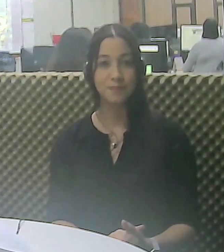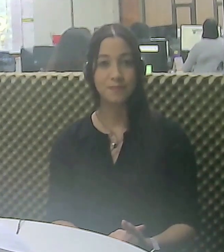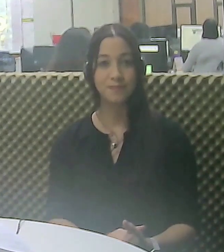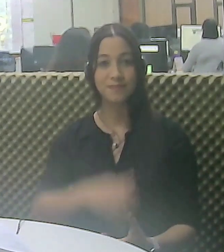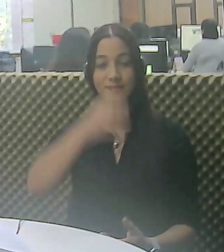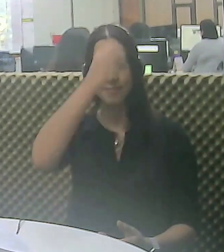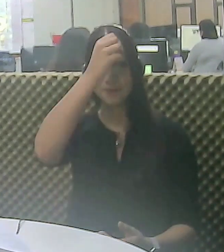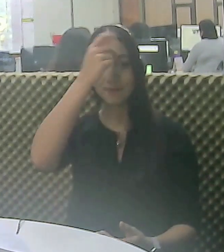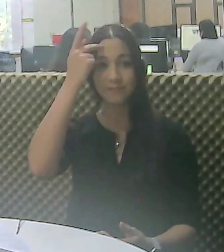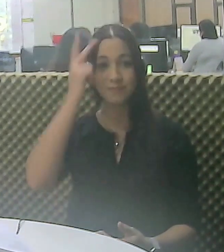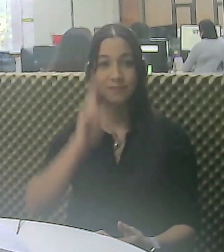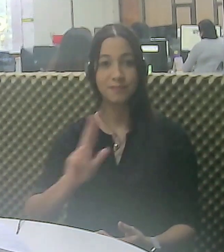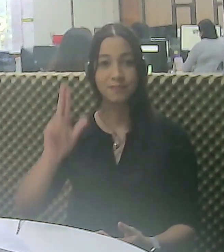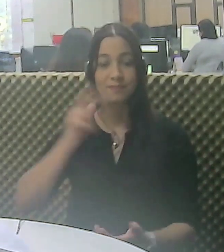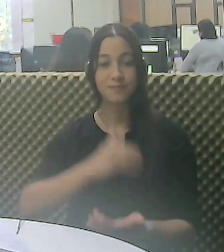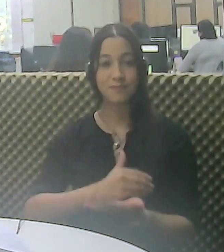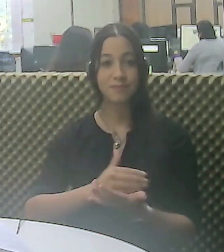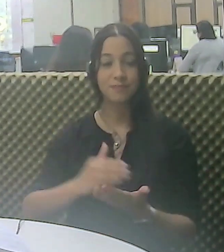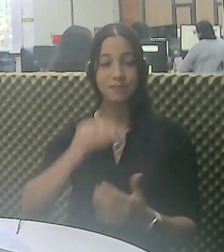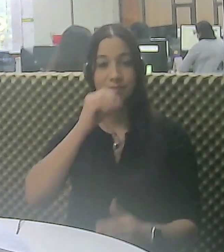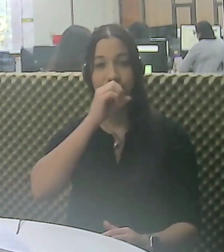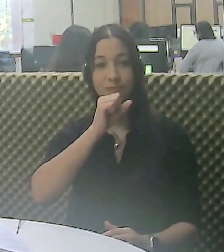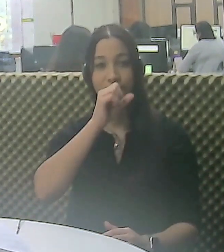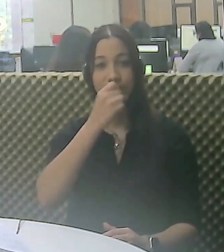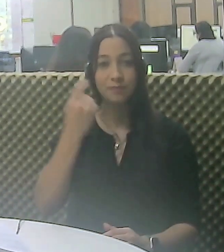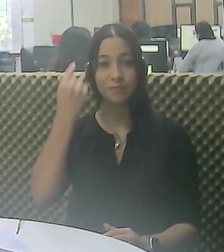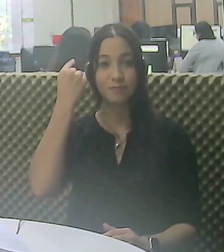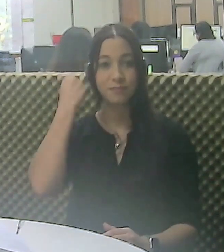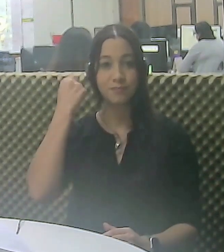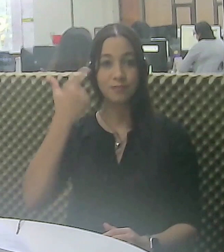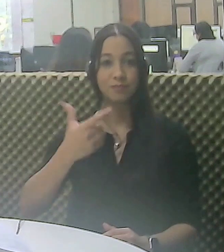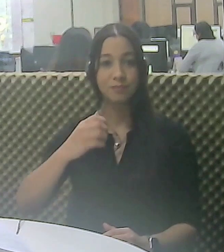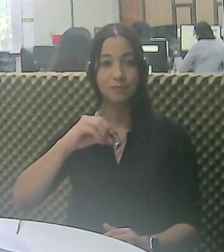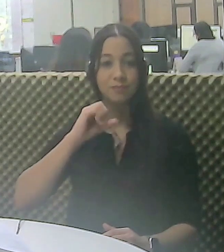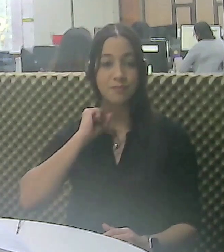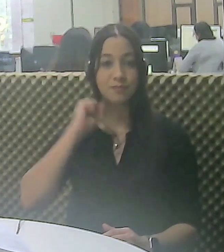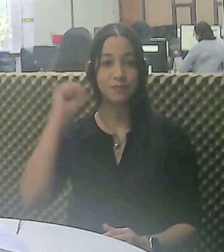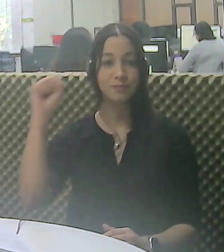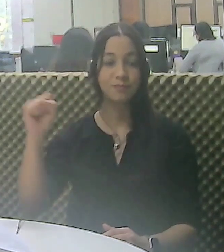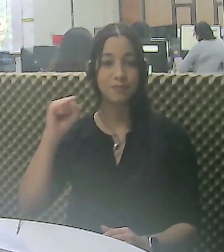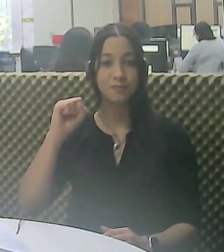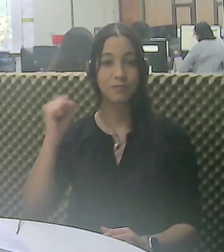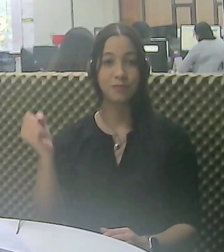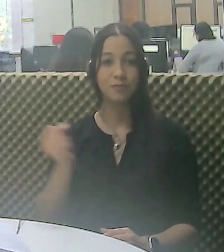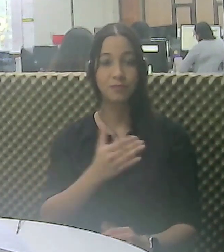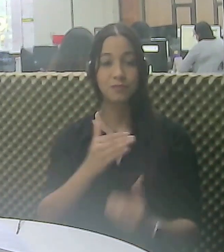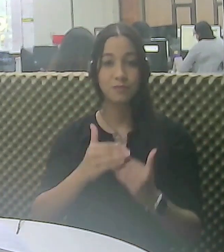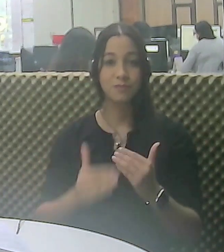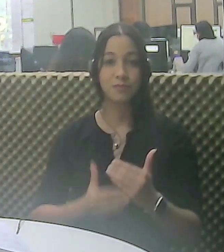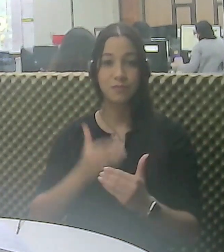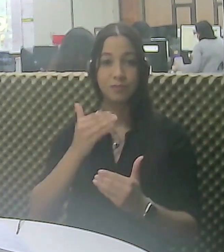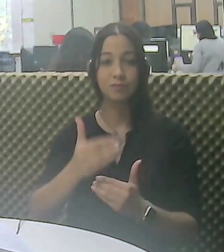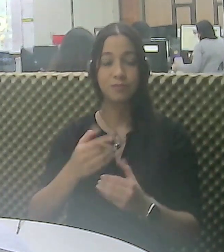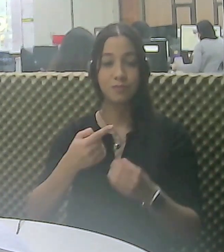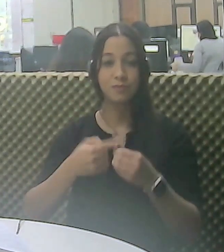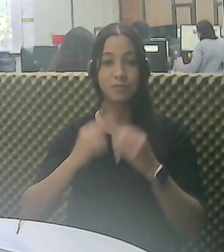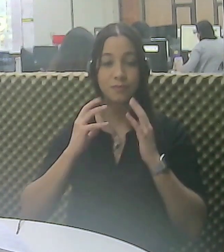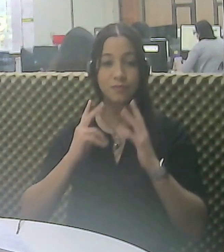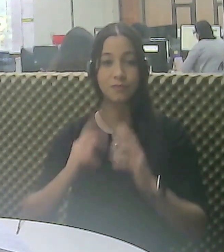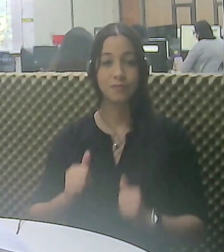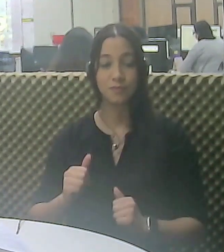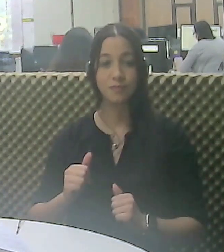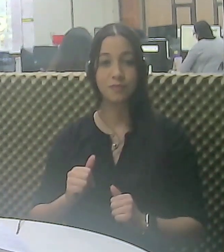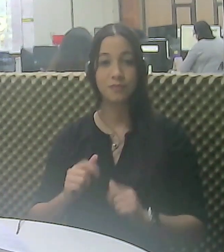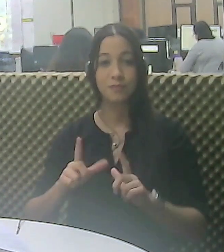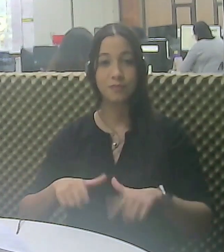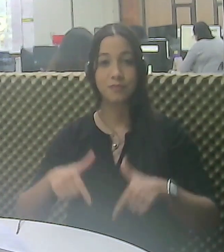A Prefeitura de Uberlândia iniciou no último sábado, dia 29 de abril, mais uma edição do Mutirão Cidade Limpa. Dessa vez,